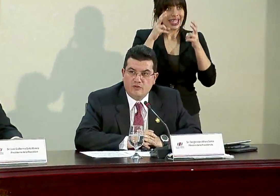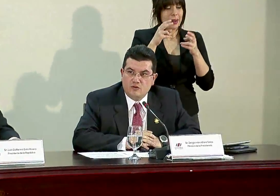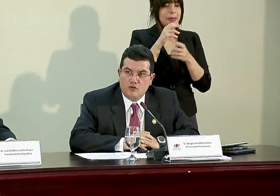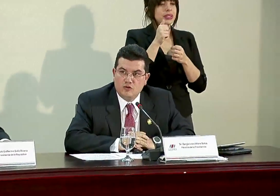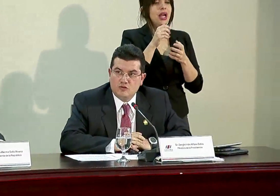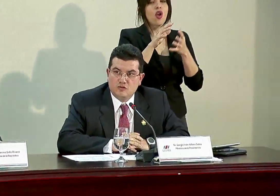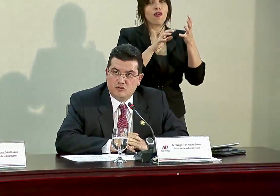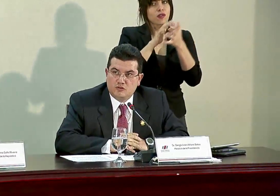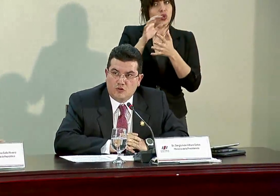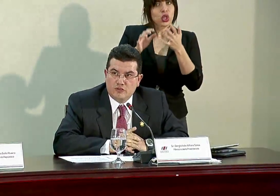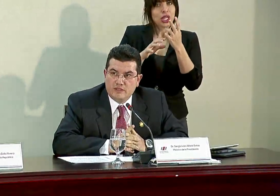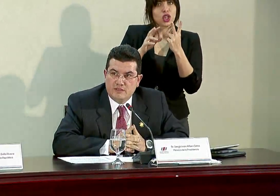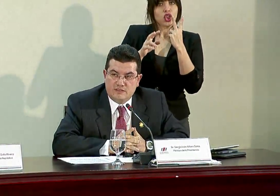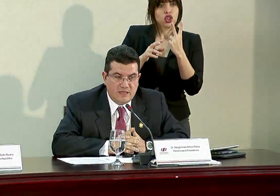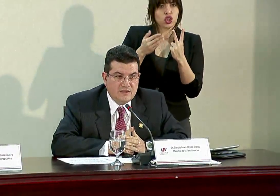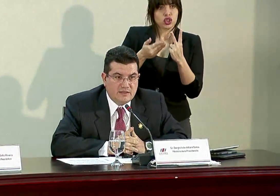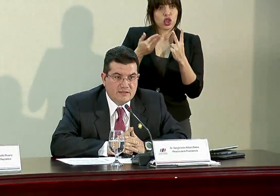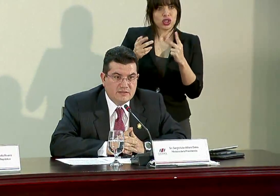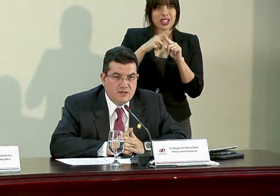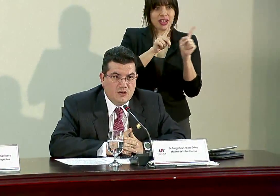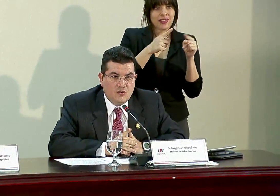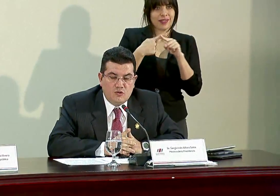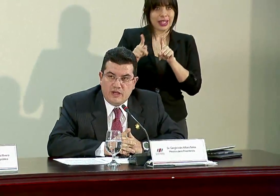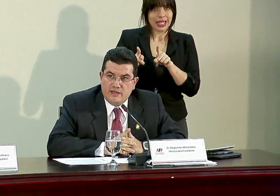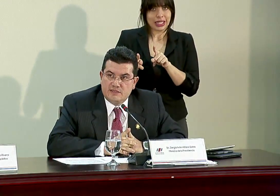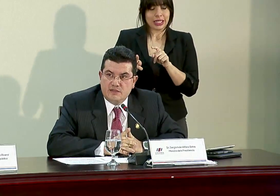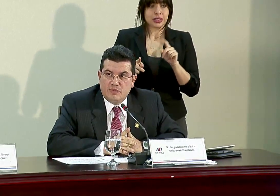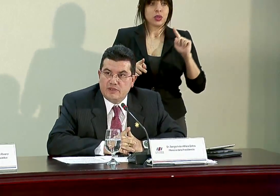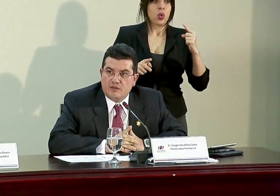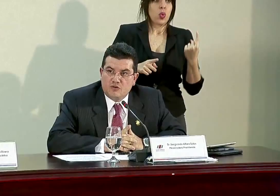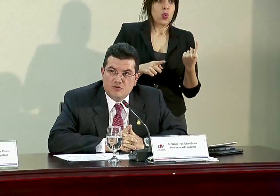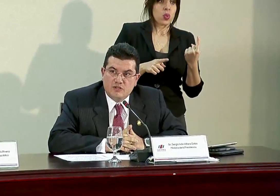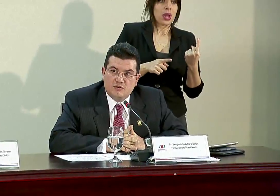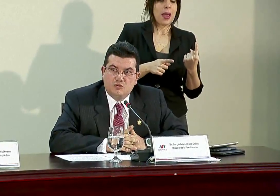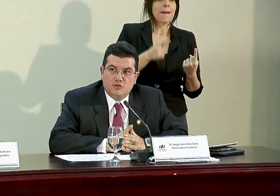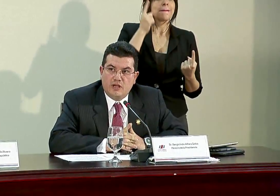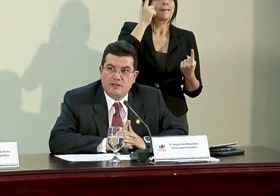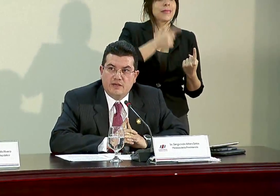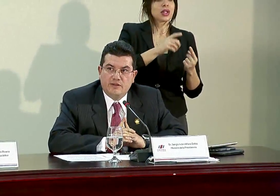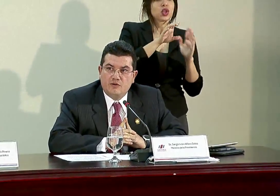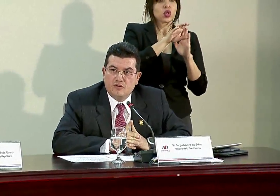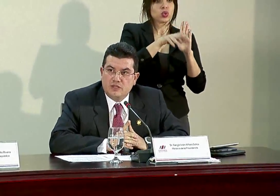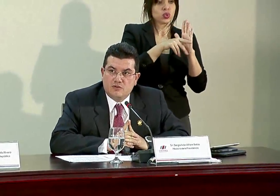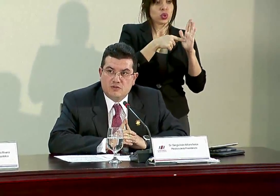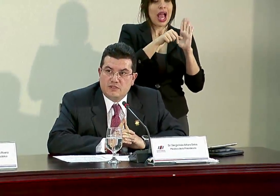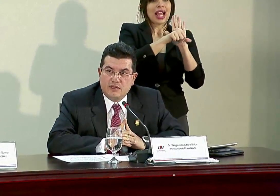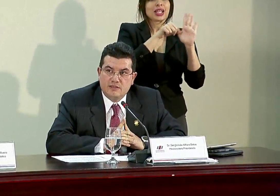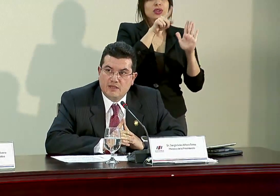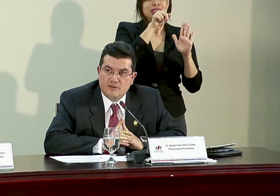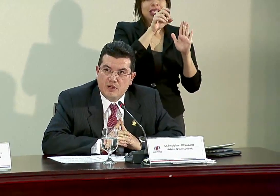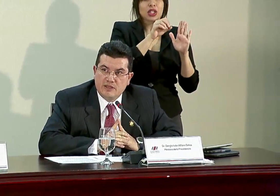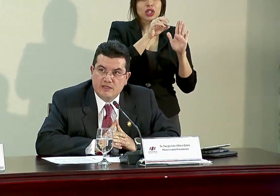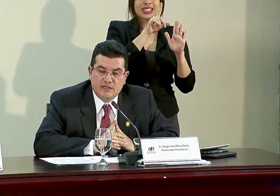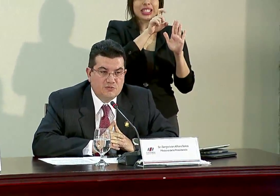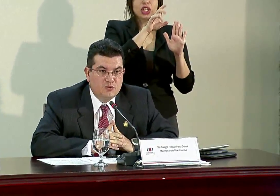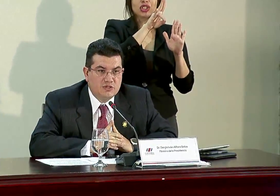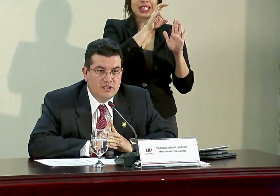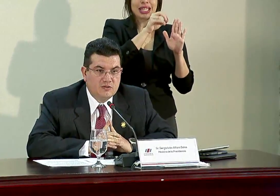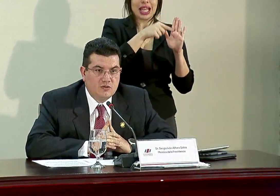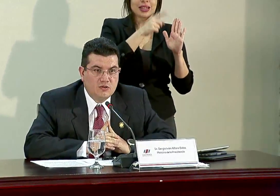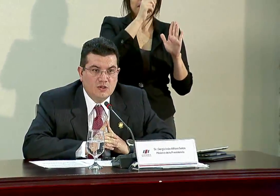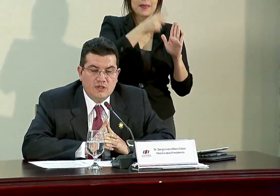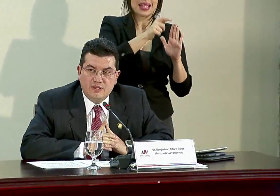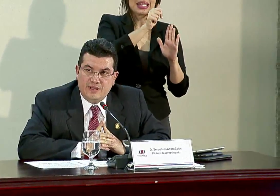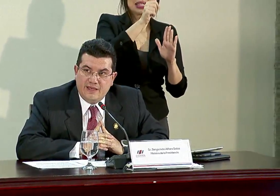confundiendo dos cosas distintas una es el mandato constitucional del artículo 170 que manda el 10